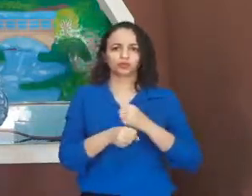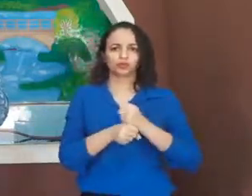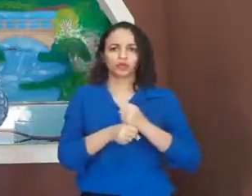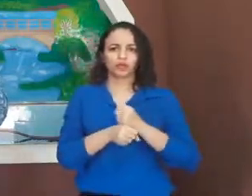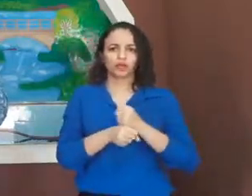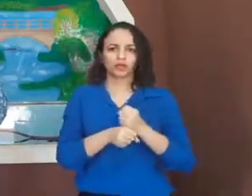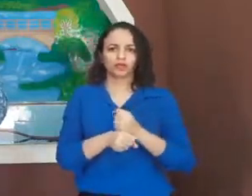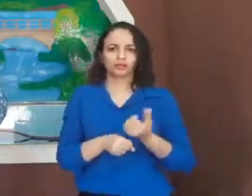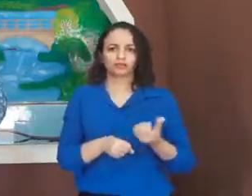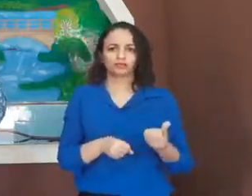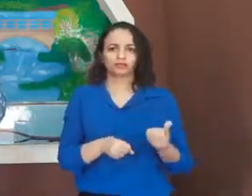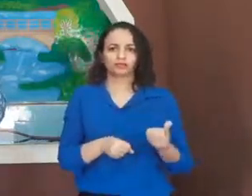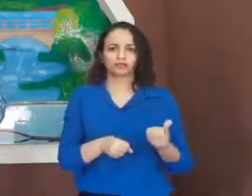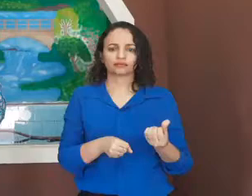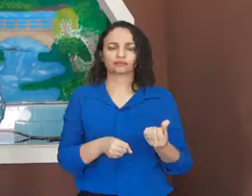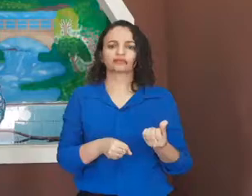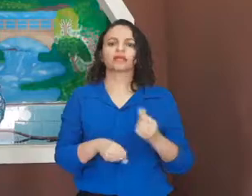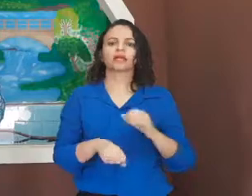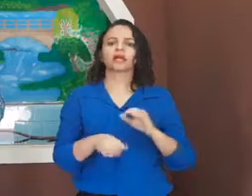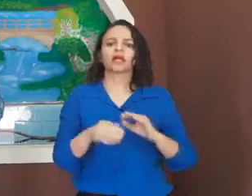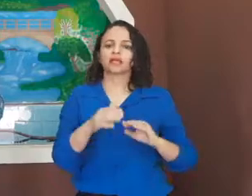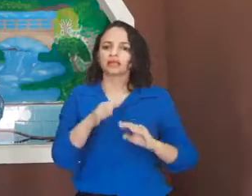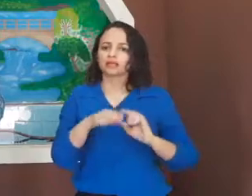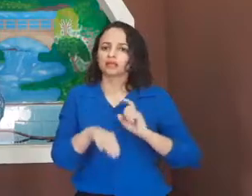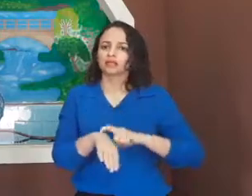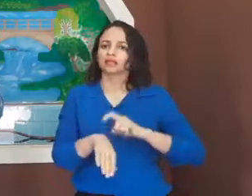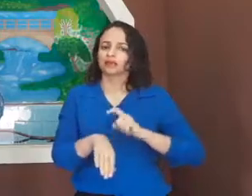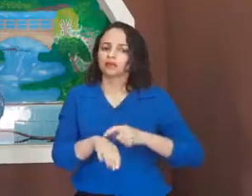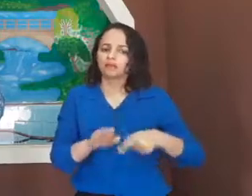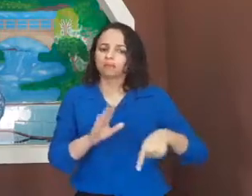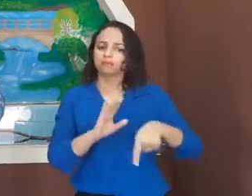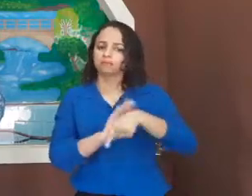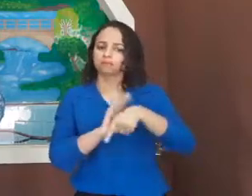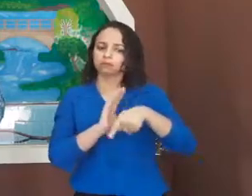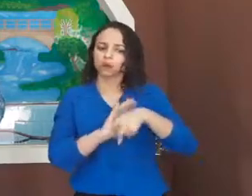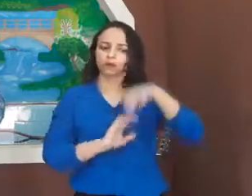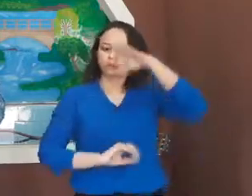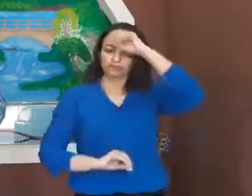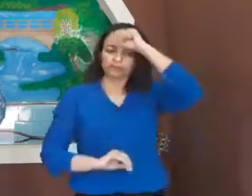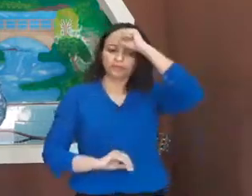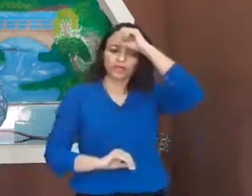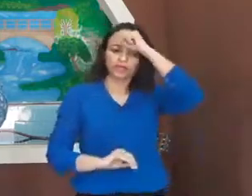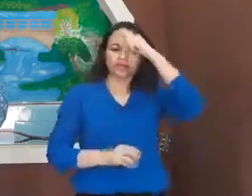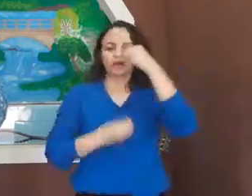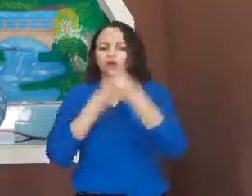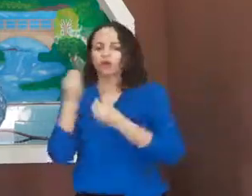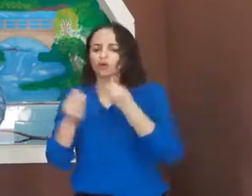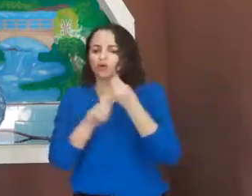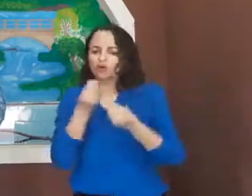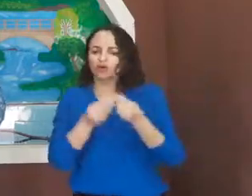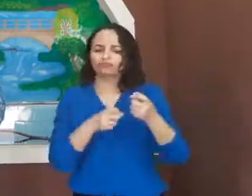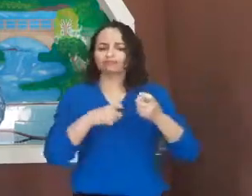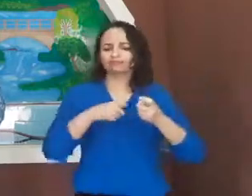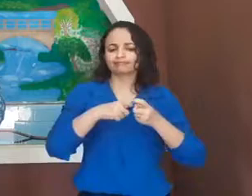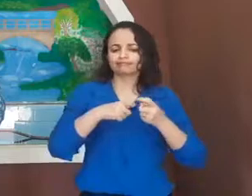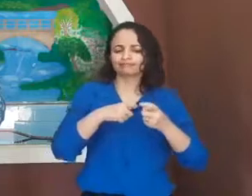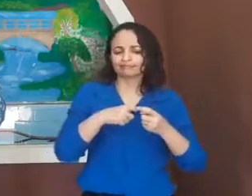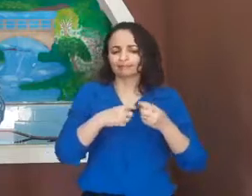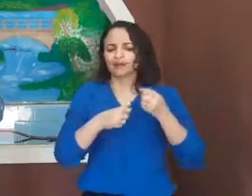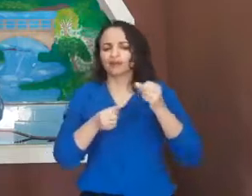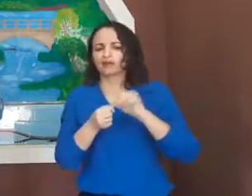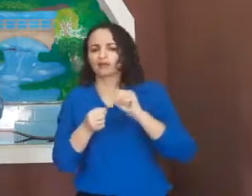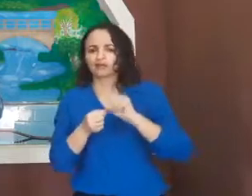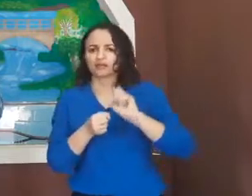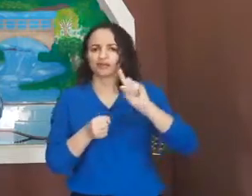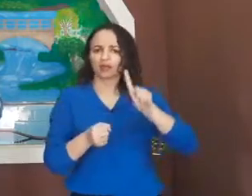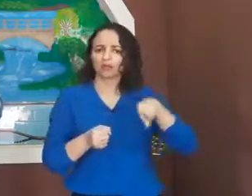É um tempo da aprendizado para ser apto a ser médico. Depois ainda vem residências, especializações